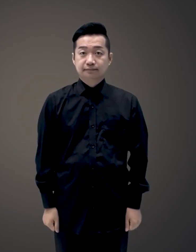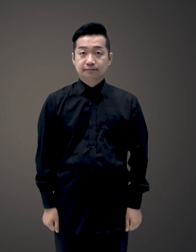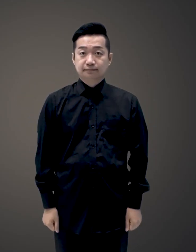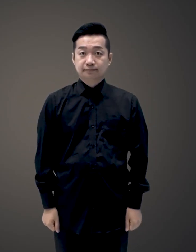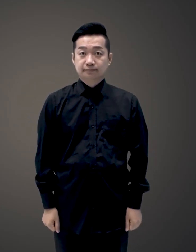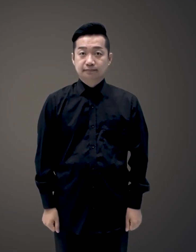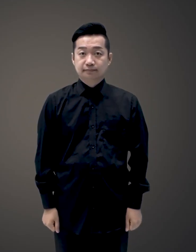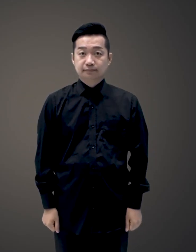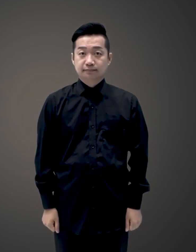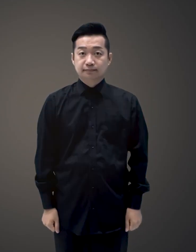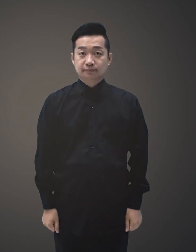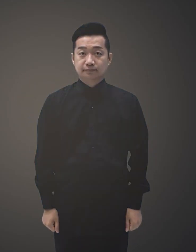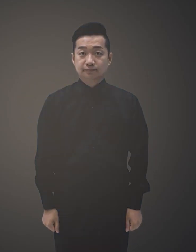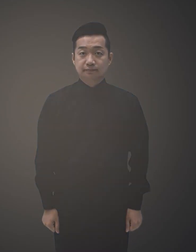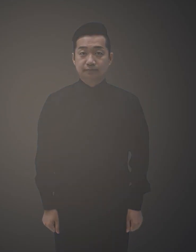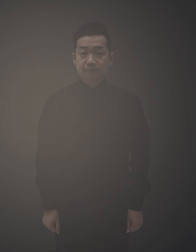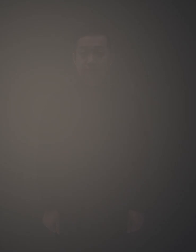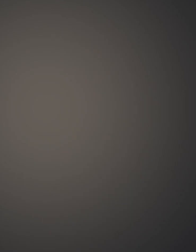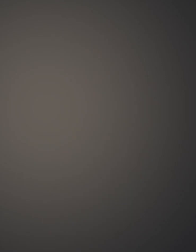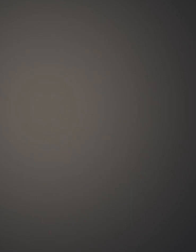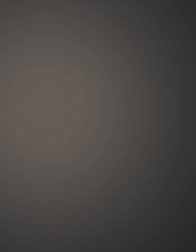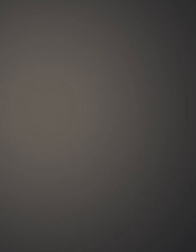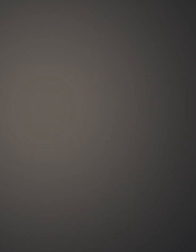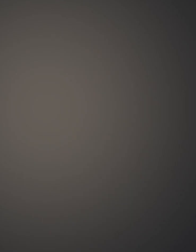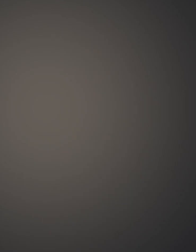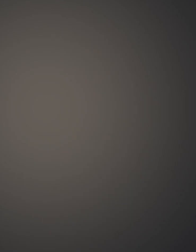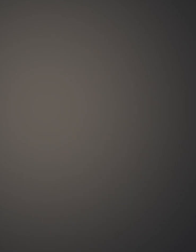출판사 열린 책들.